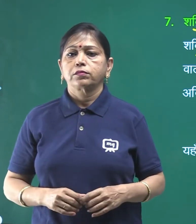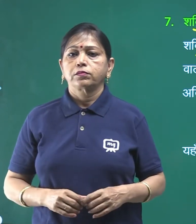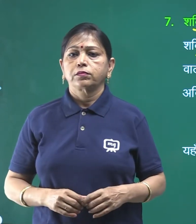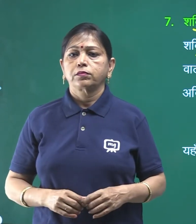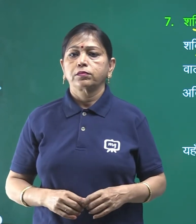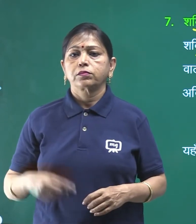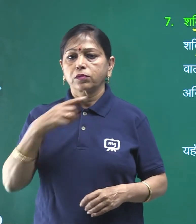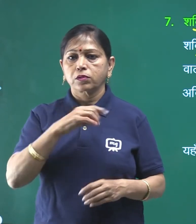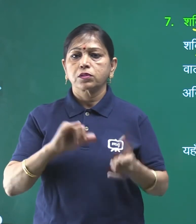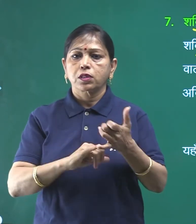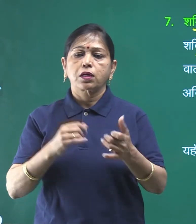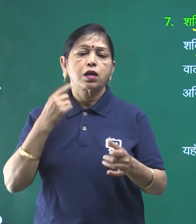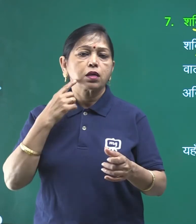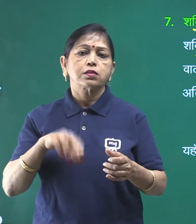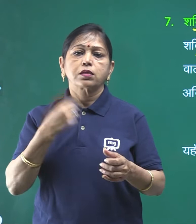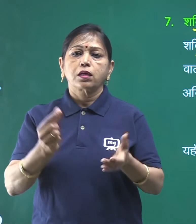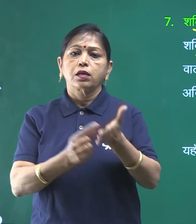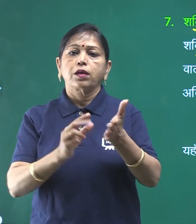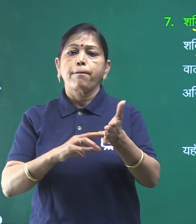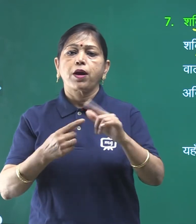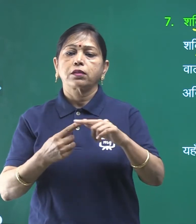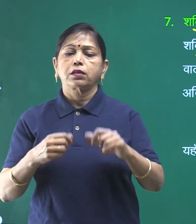इसका SI मात्रक